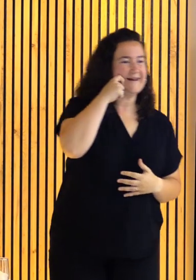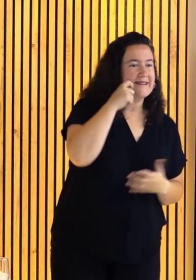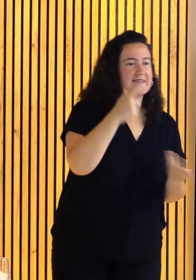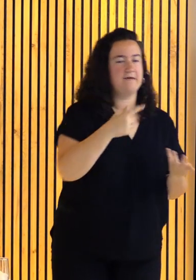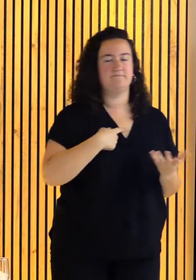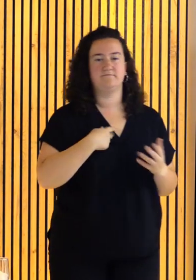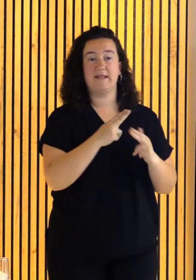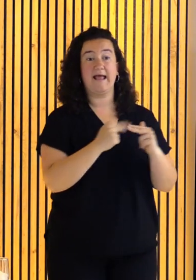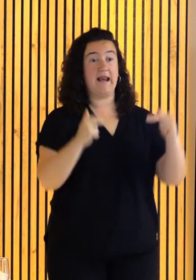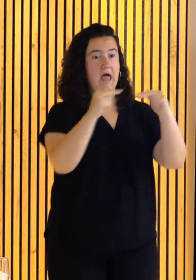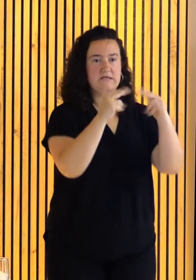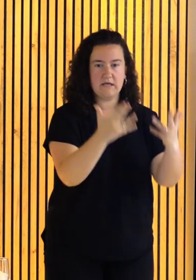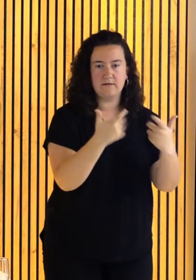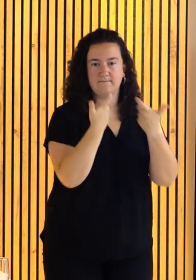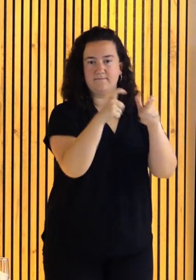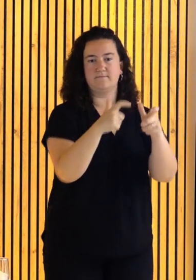generoa